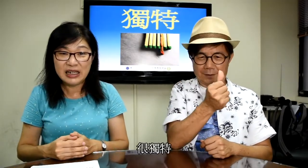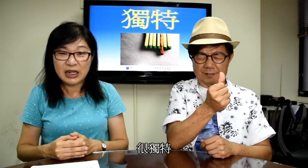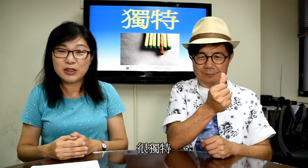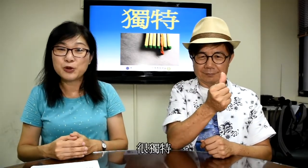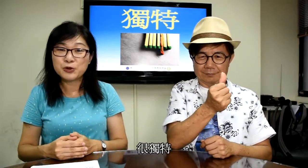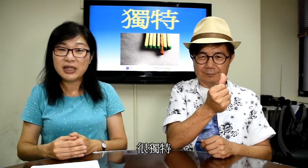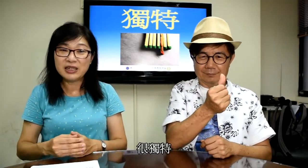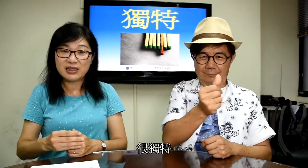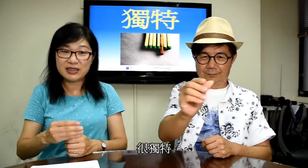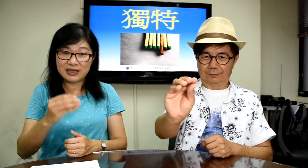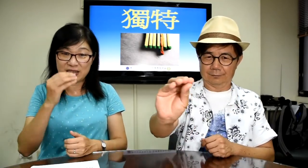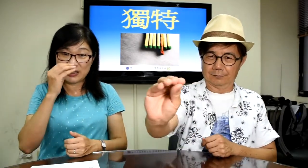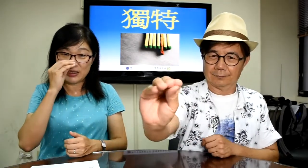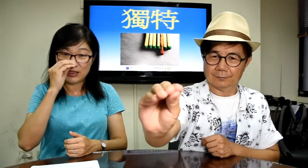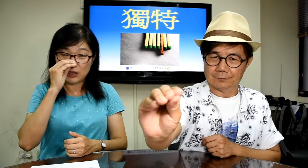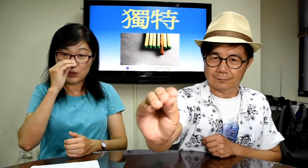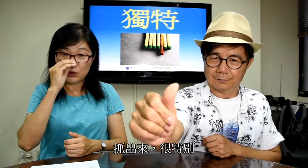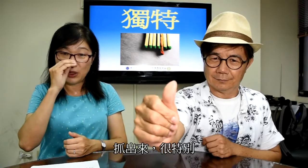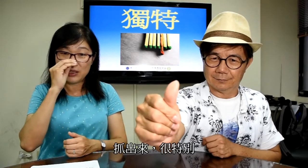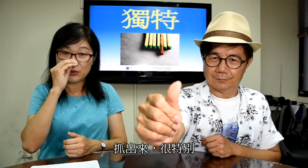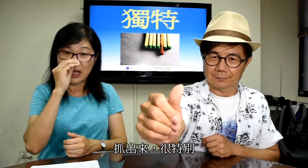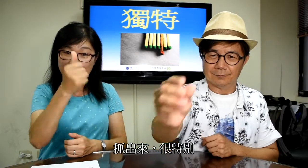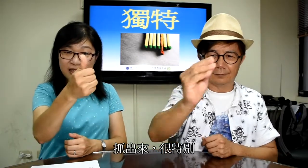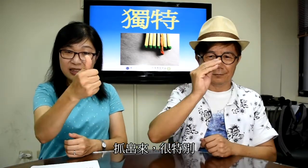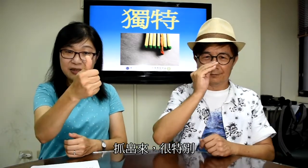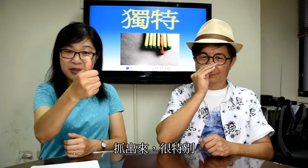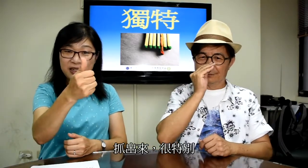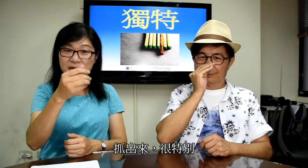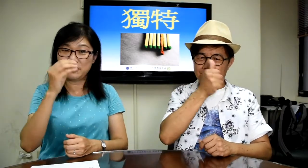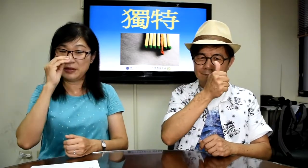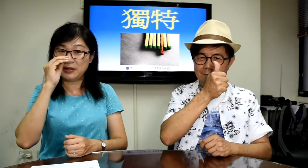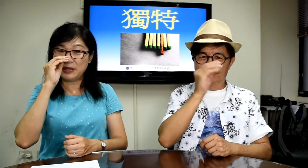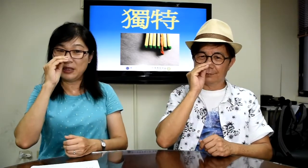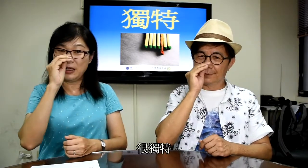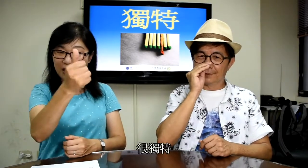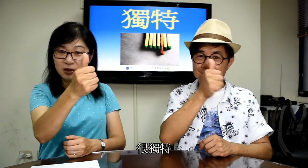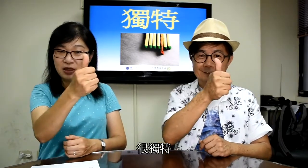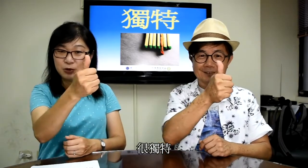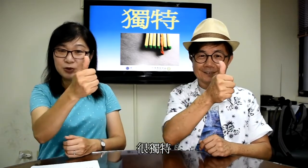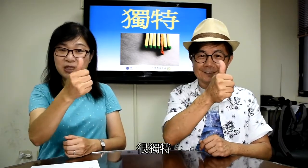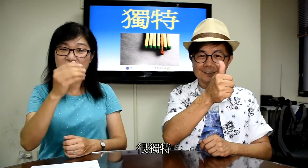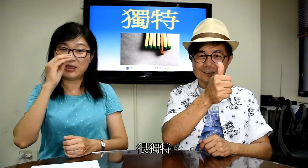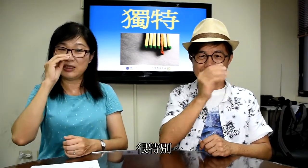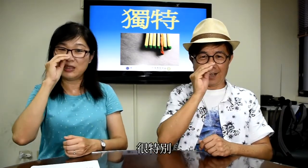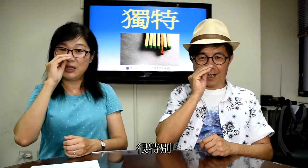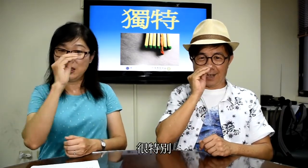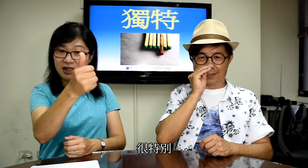很独特，抓出来很特别，很独特，很